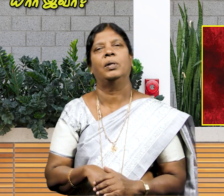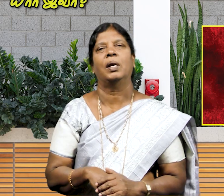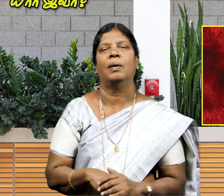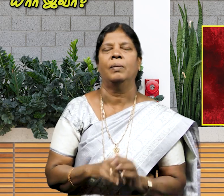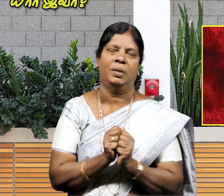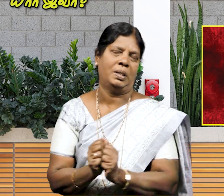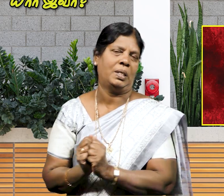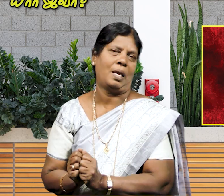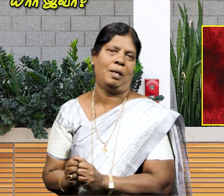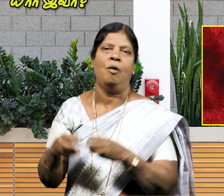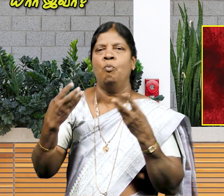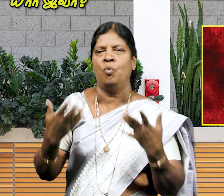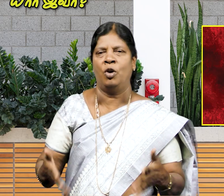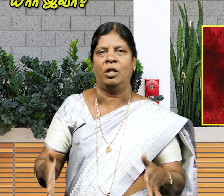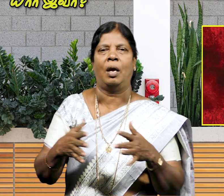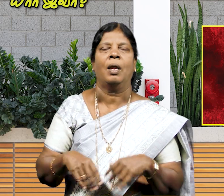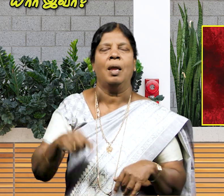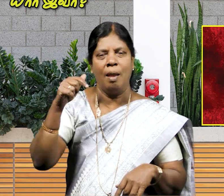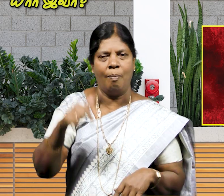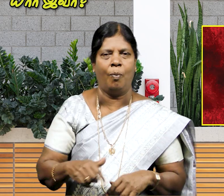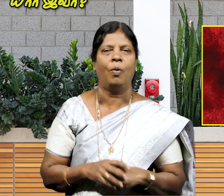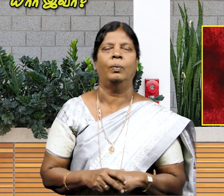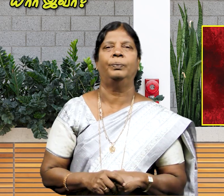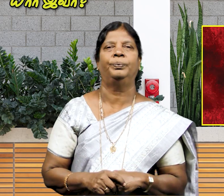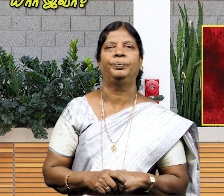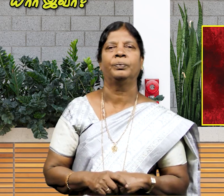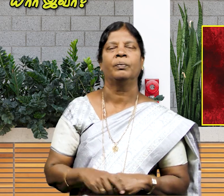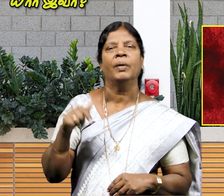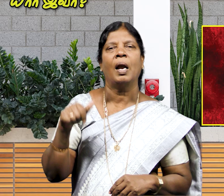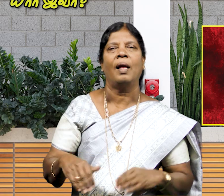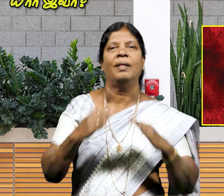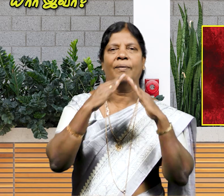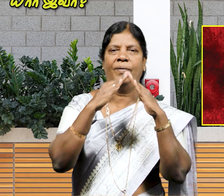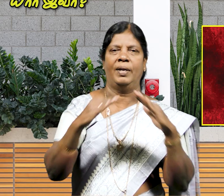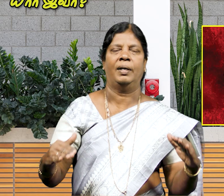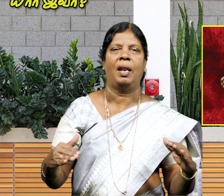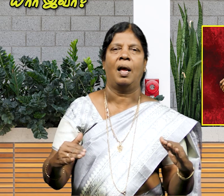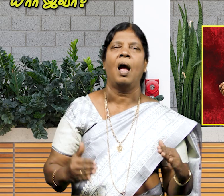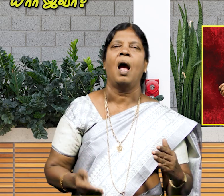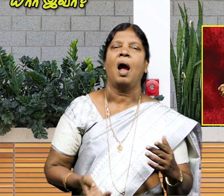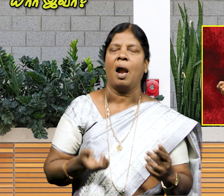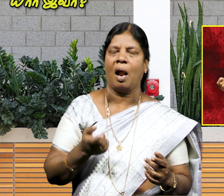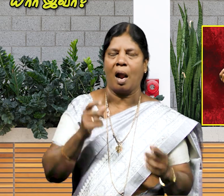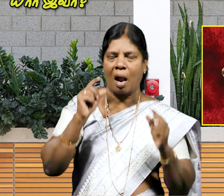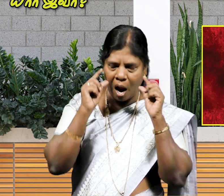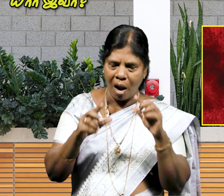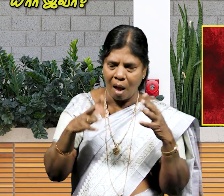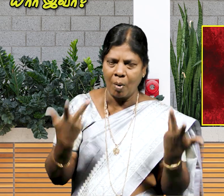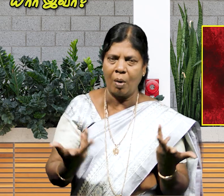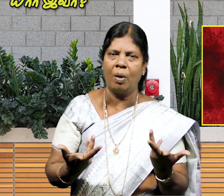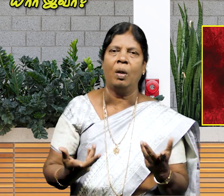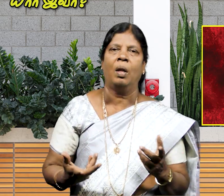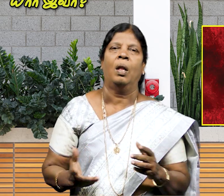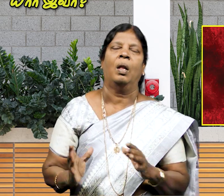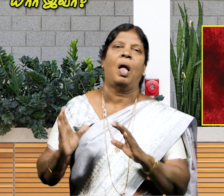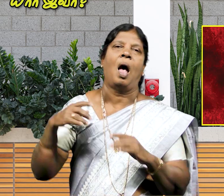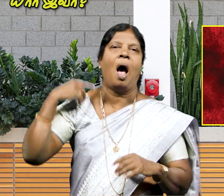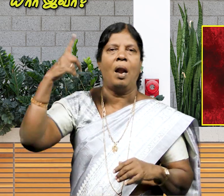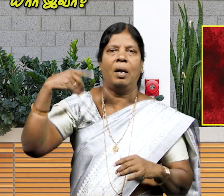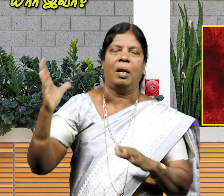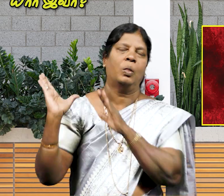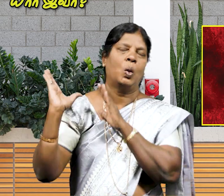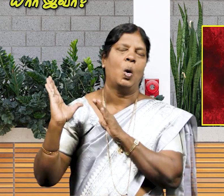செய்து முடித்தார். இப்பொழுது அந்த வீட்டிற்கு காணாமல் போன ஆட்டை தோளிலே சுமந்து கொண்டு